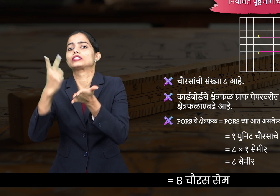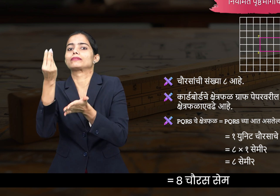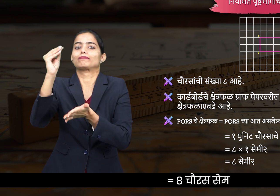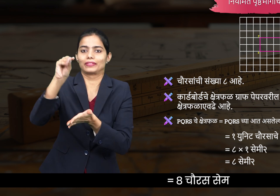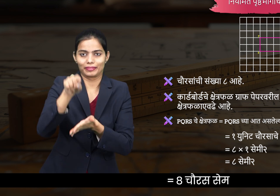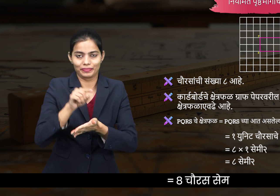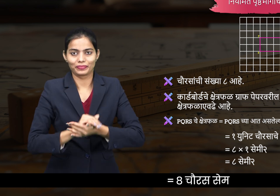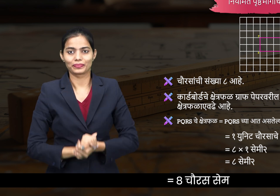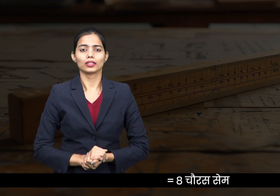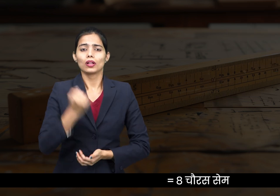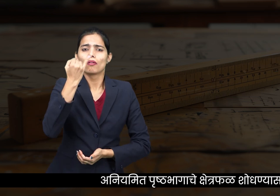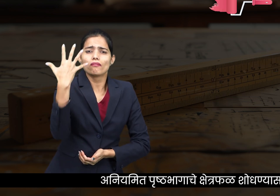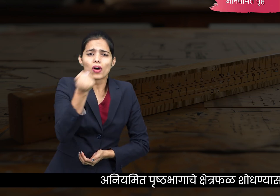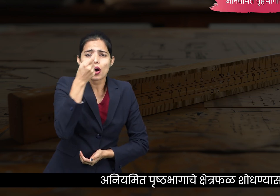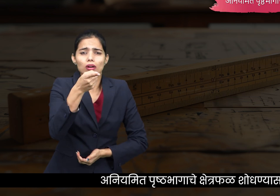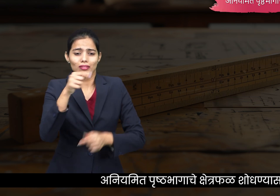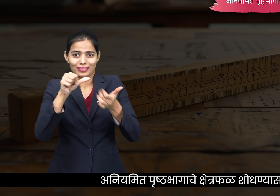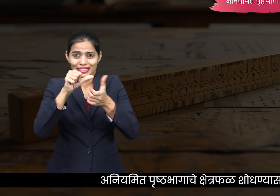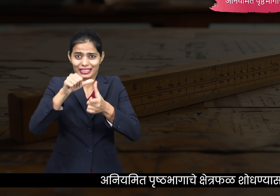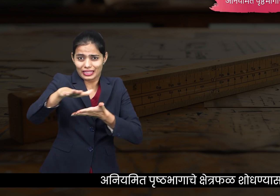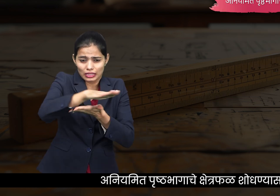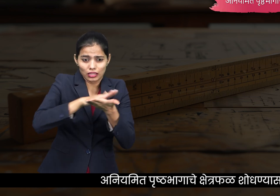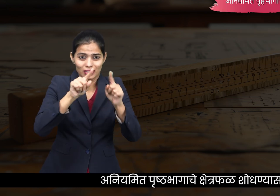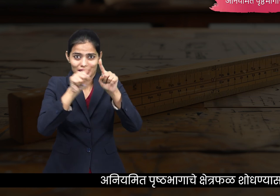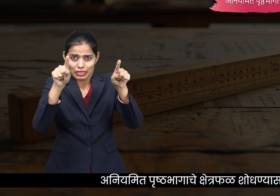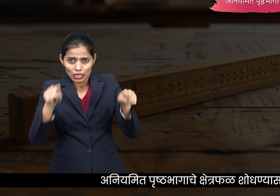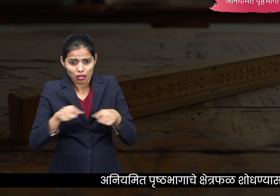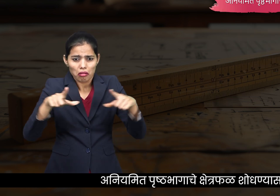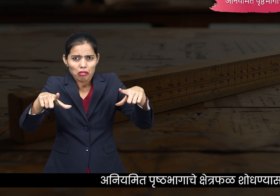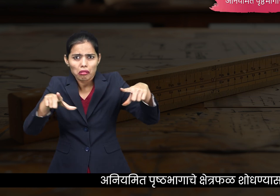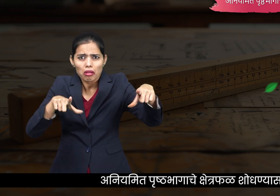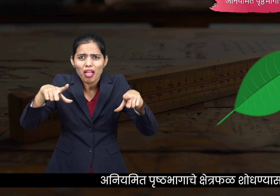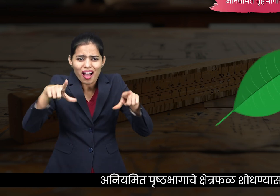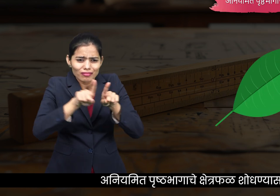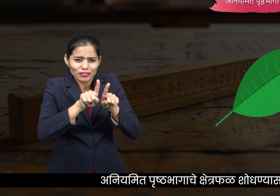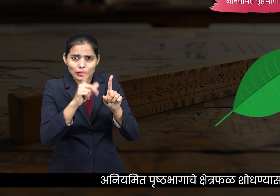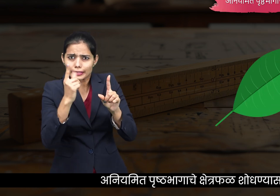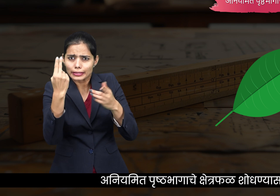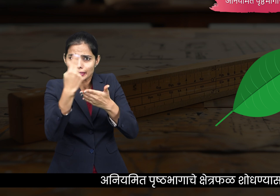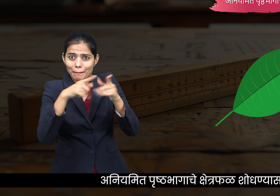8 चौरस सेमी. अनियमित पृष्ठभागाचे क्षेत्रफळ शोधण्यासाठी